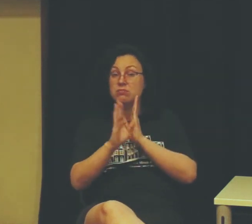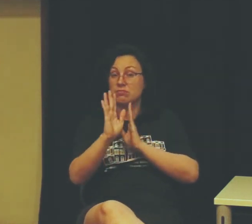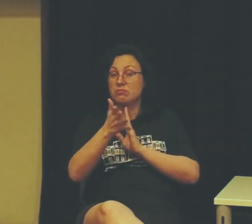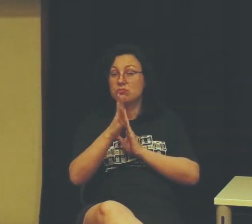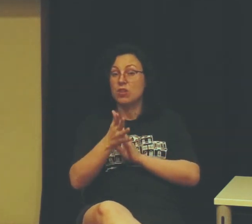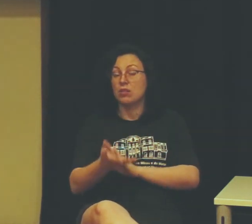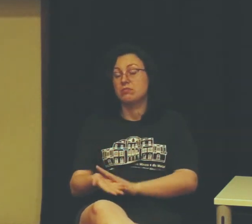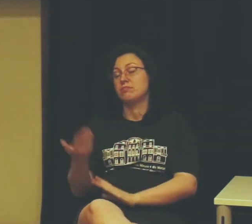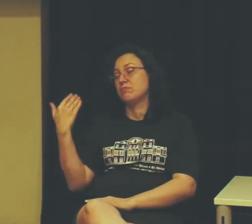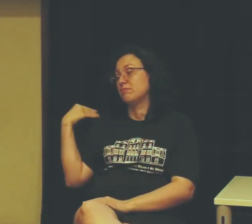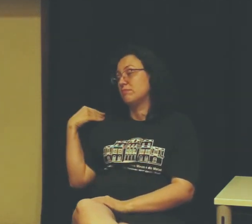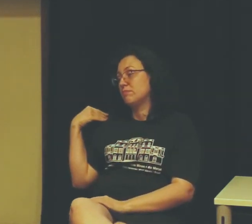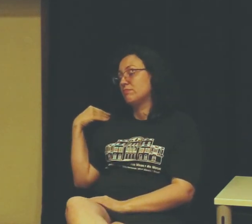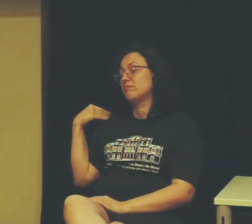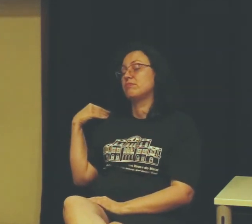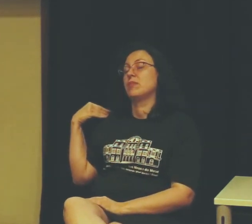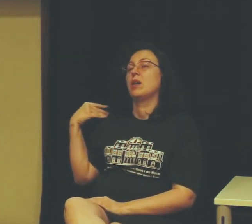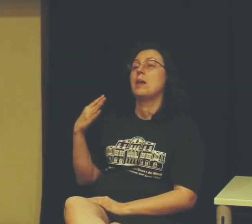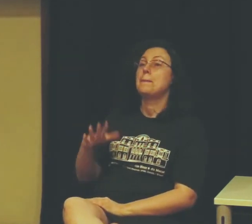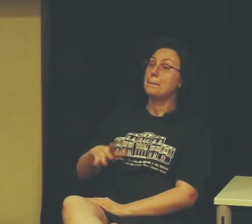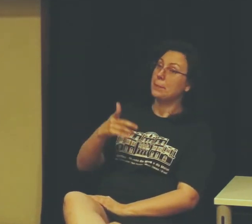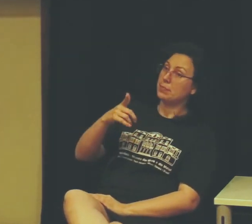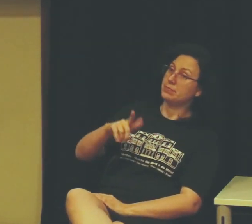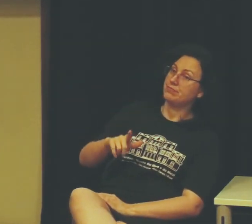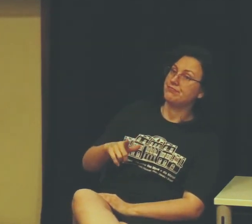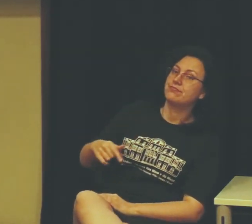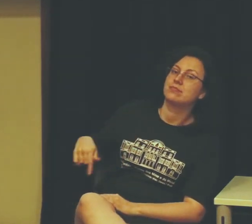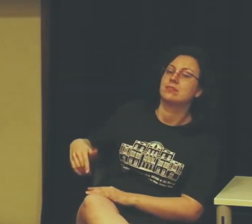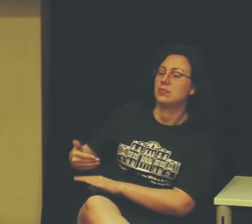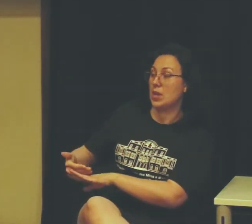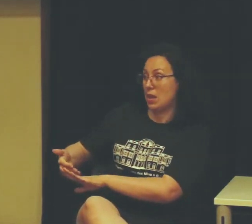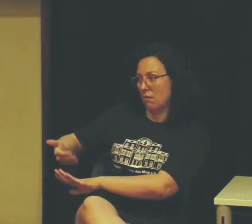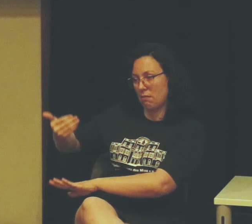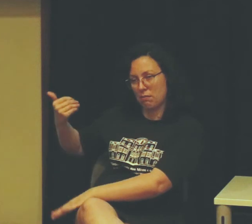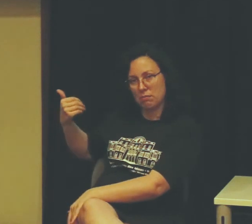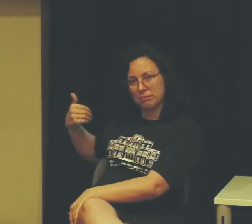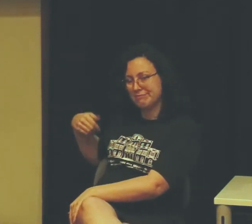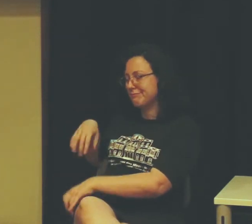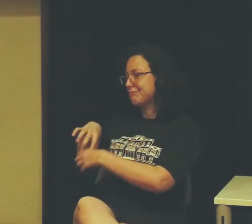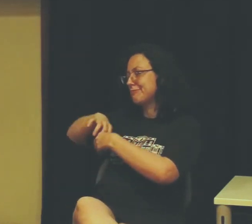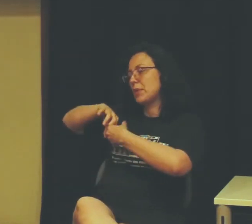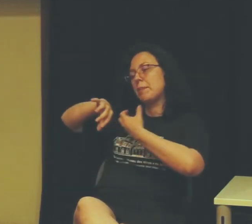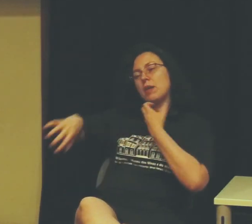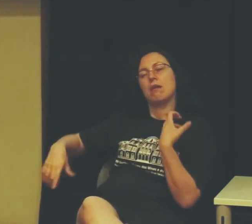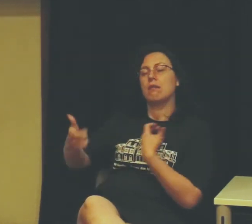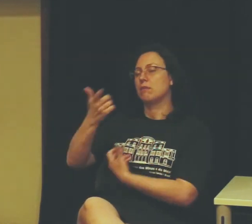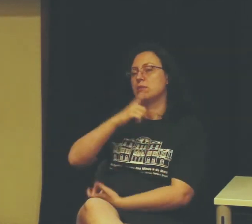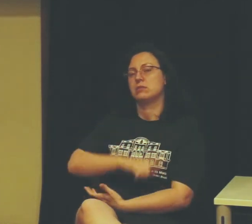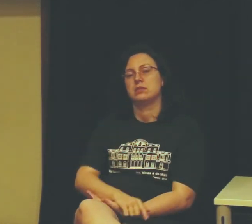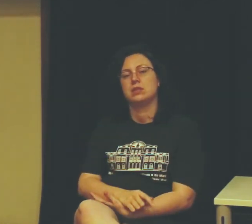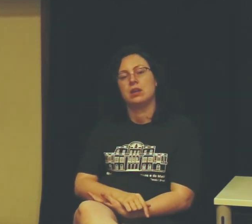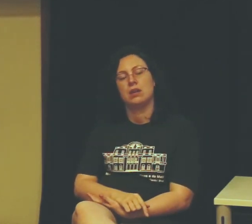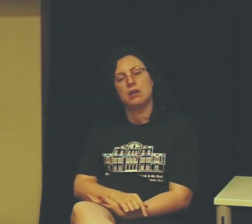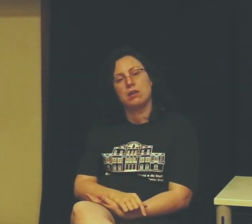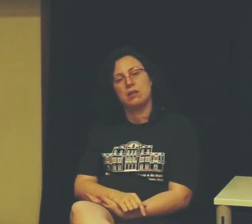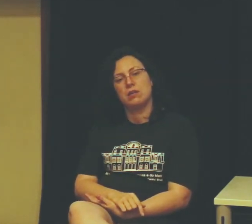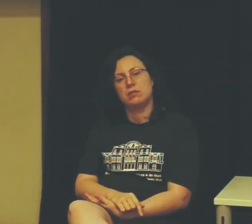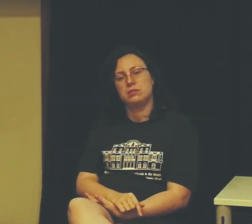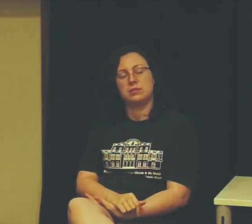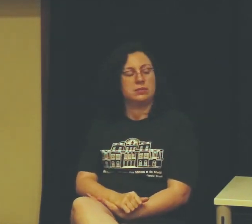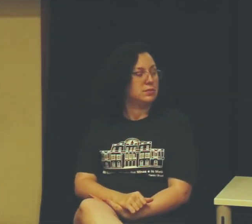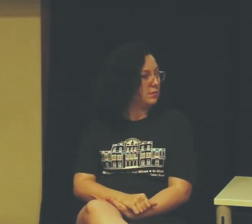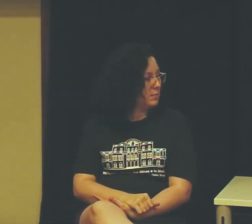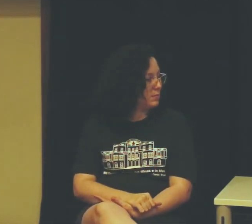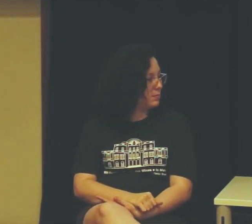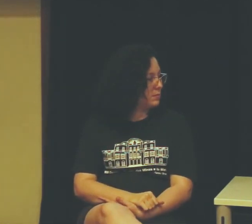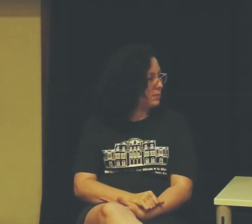escrevendo a descoberta de paládio, né? Só que, de novo, ele não poderia, digamos assim, isolar e ser, digamos, o pai da descoberta desse elemento